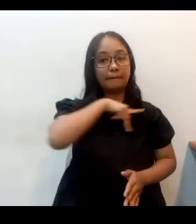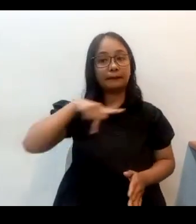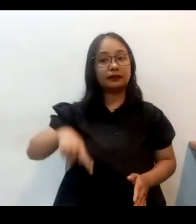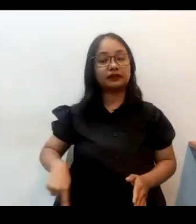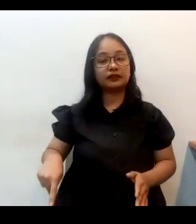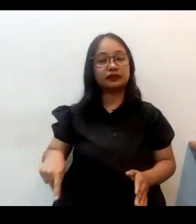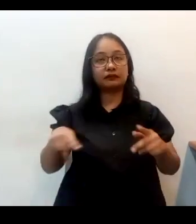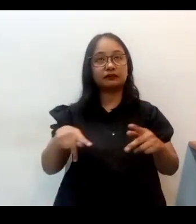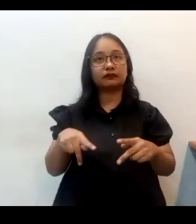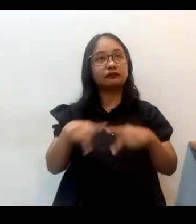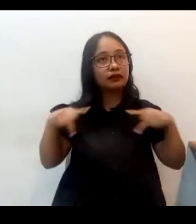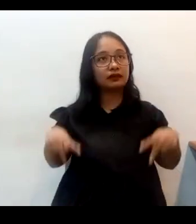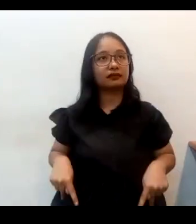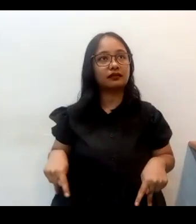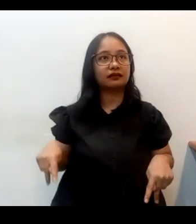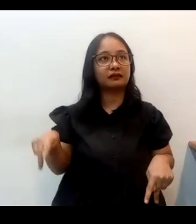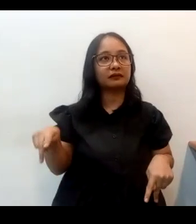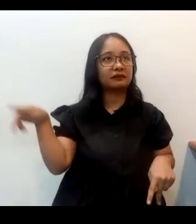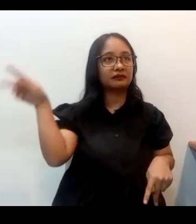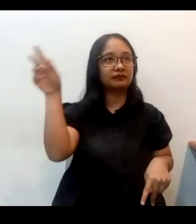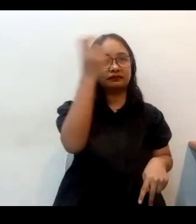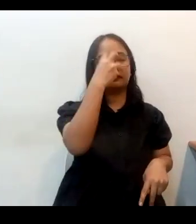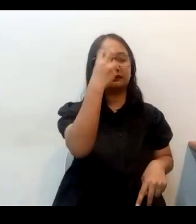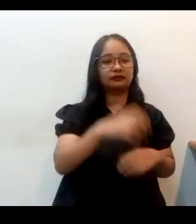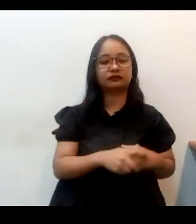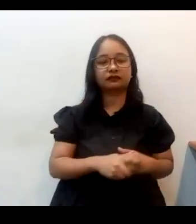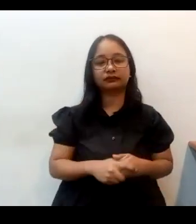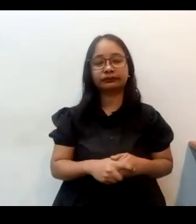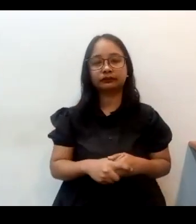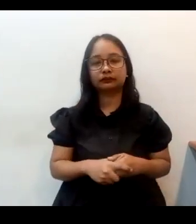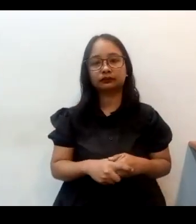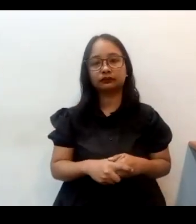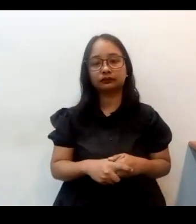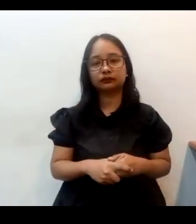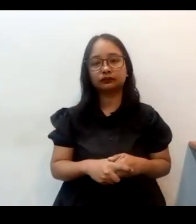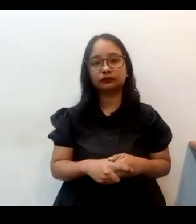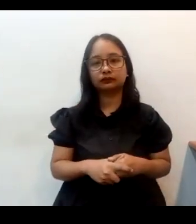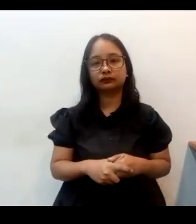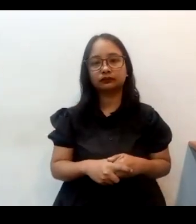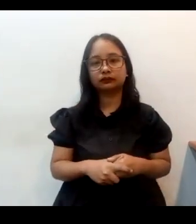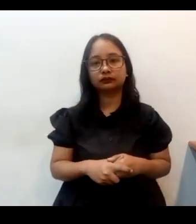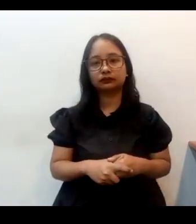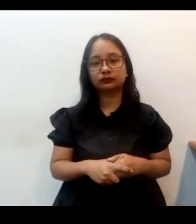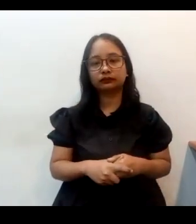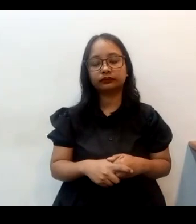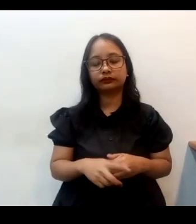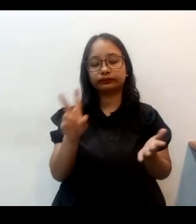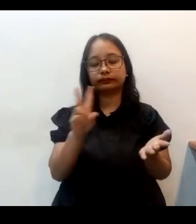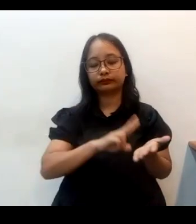see Jesus, they don't know who Jesus is. Na kahit nakikita nila si Jesus, ngunit hindi nila kilala si Jesus. The